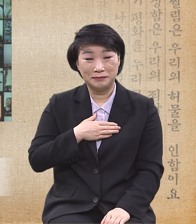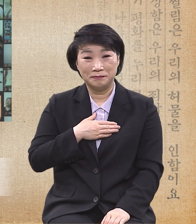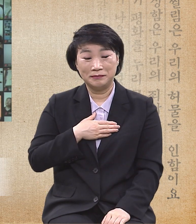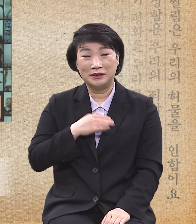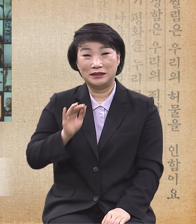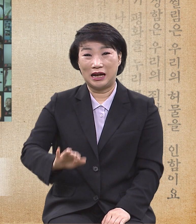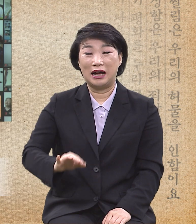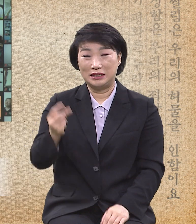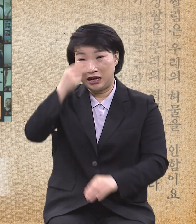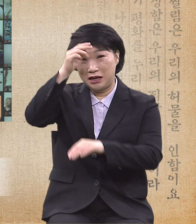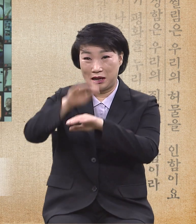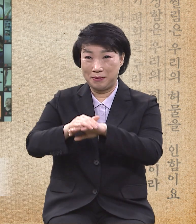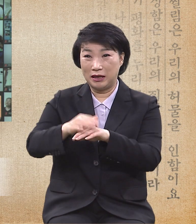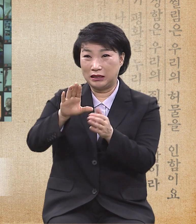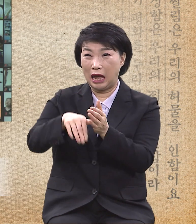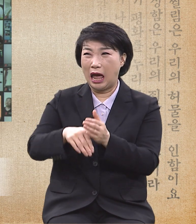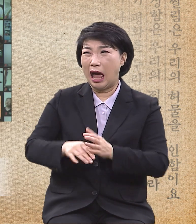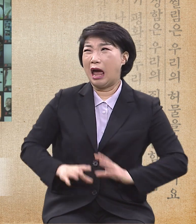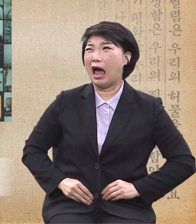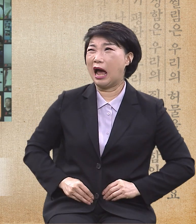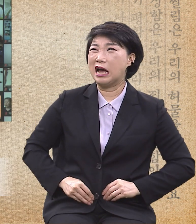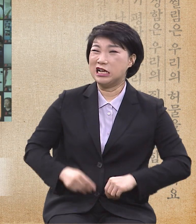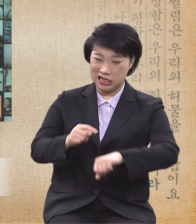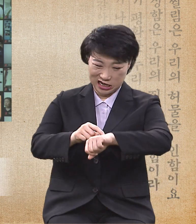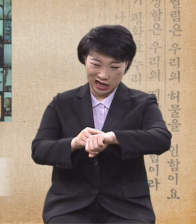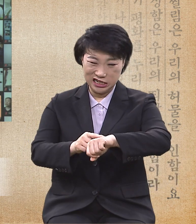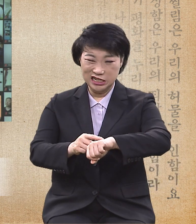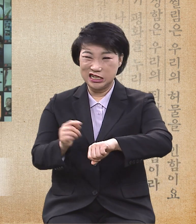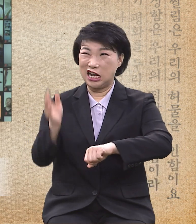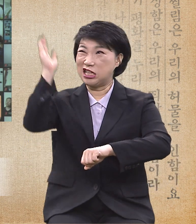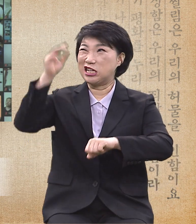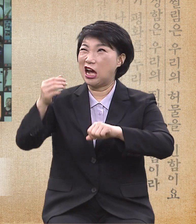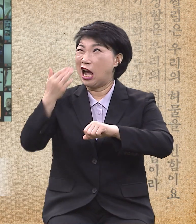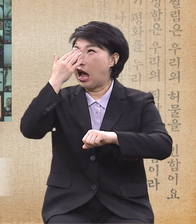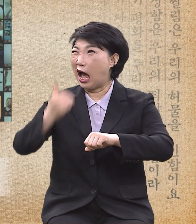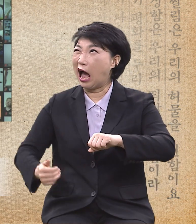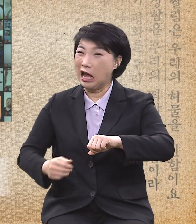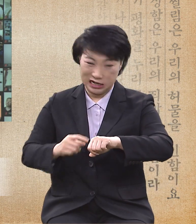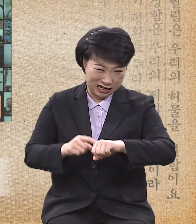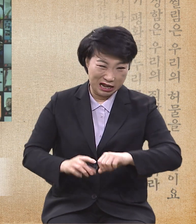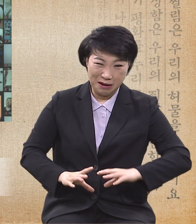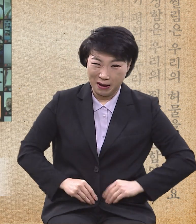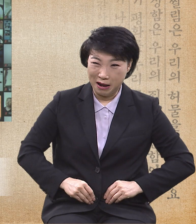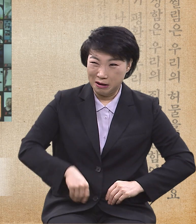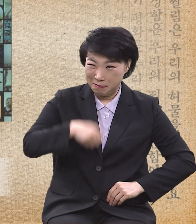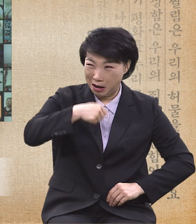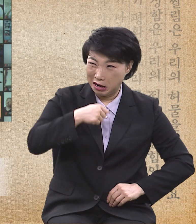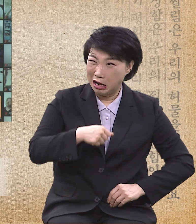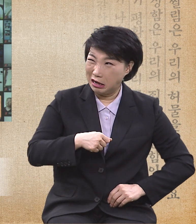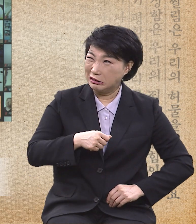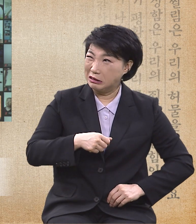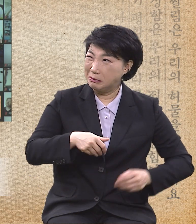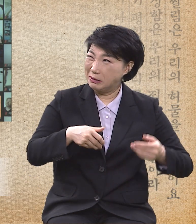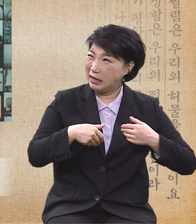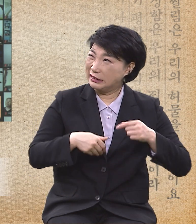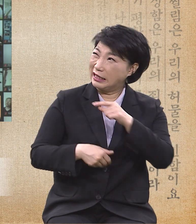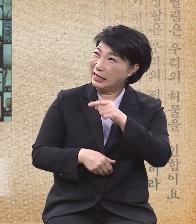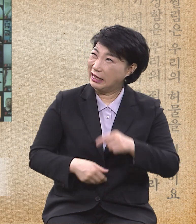예, 예배 시간도 야 배고픈데 왜 이렇게 시간이 오래 가냐. 야 배고픈데 밥 먹고 해야지.